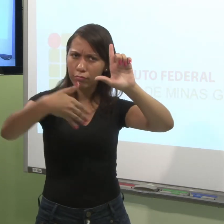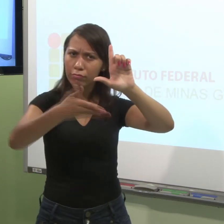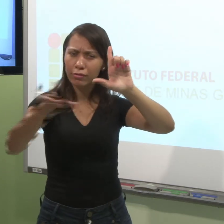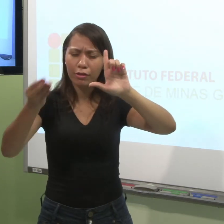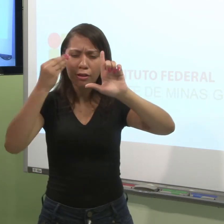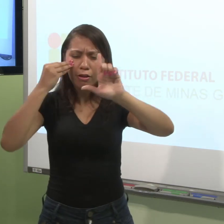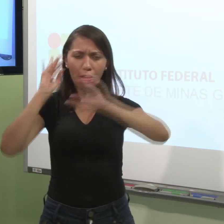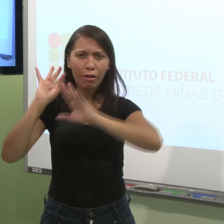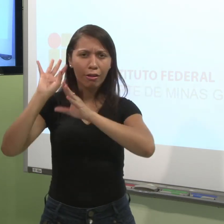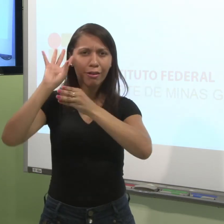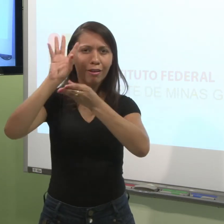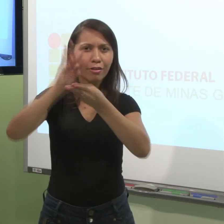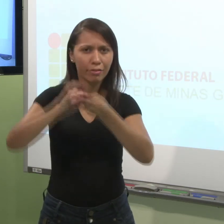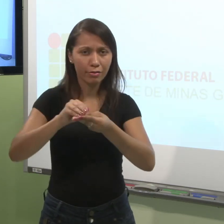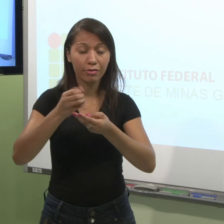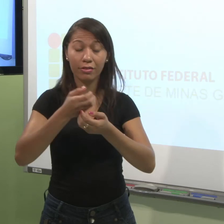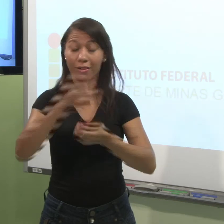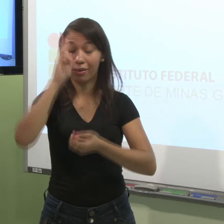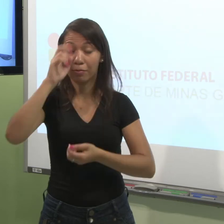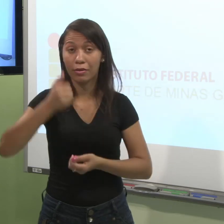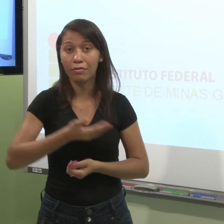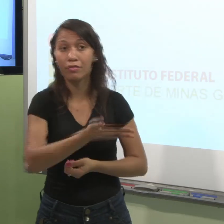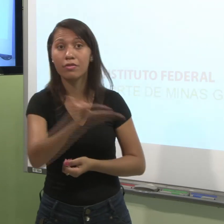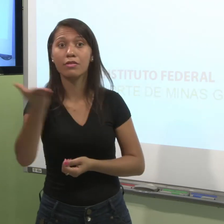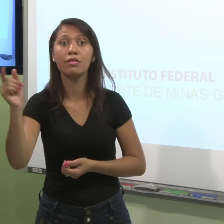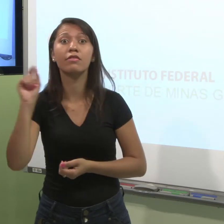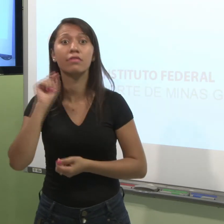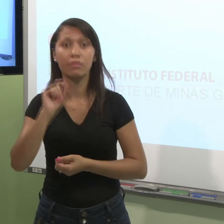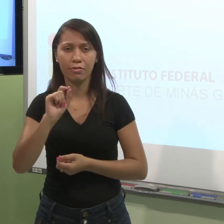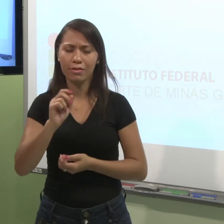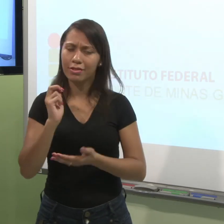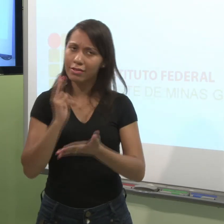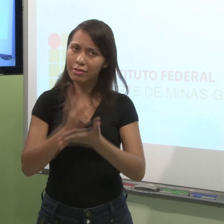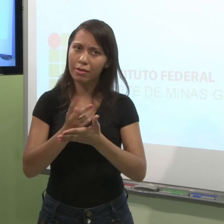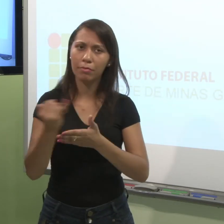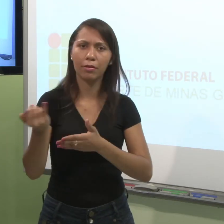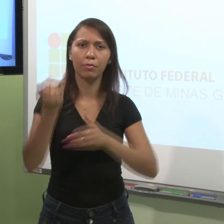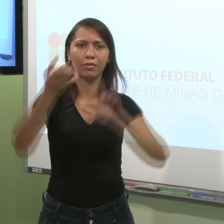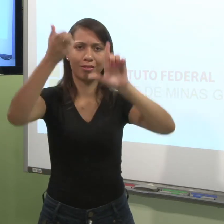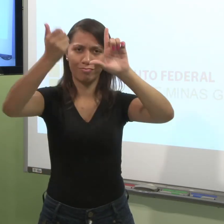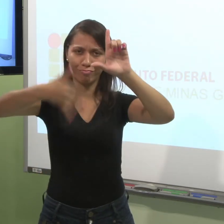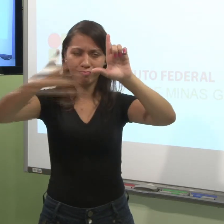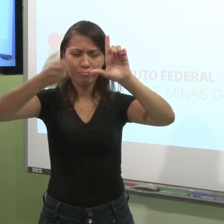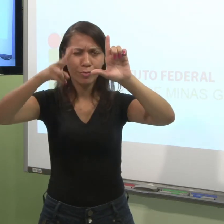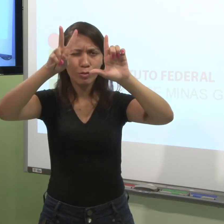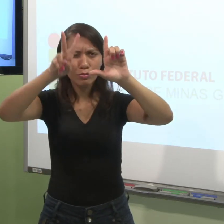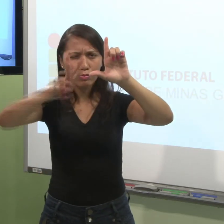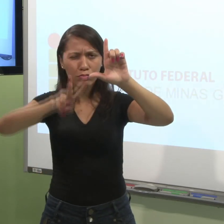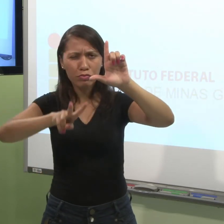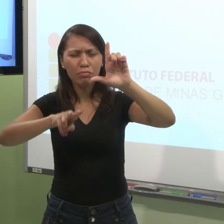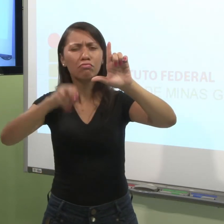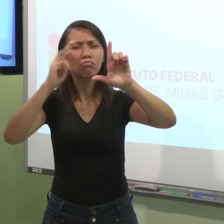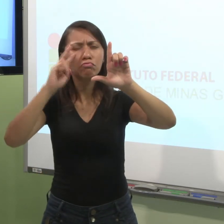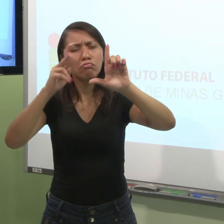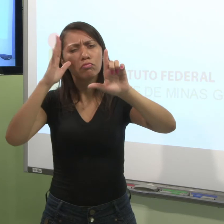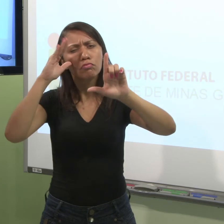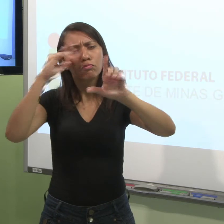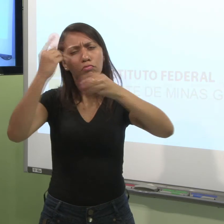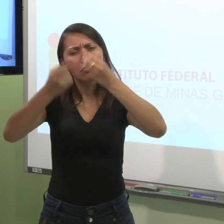alguma forma e vale relembrar a vocês que assistam sim as videoaulas, mas primordialmente, pessoal,